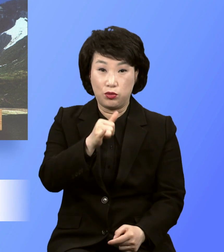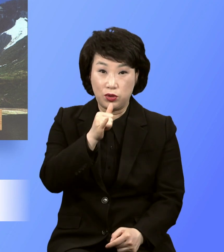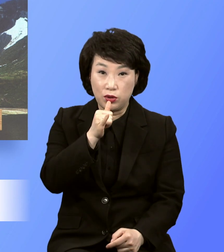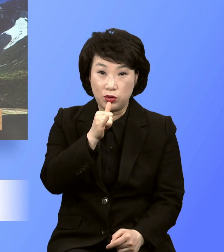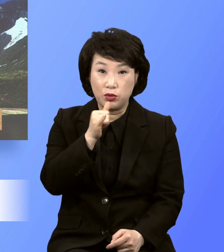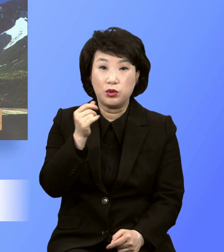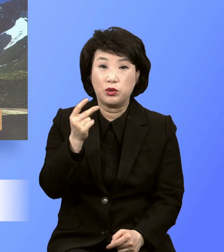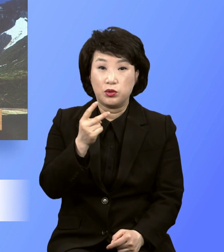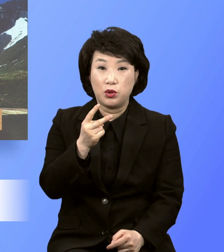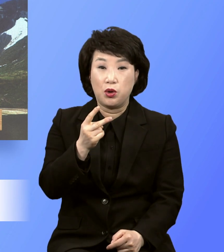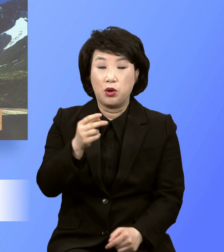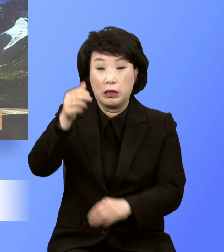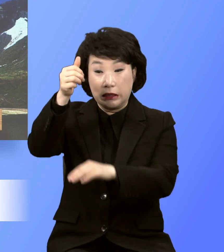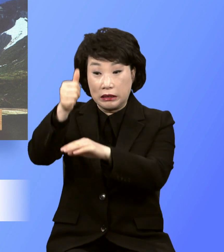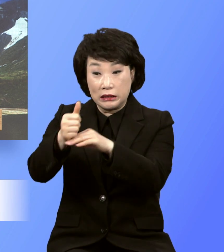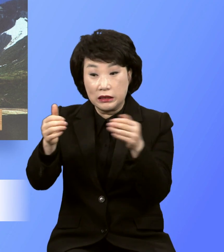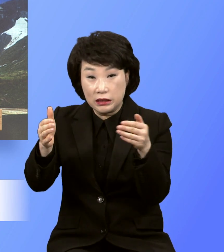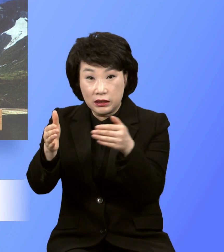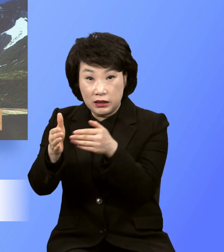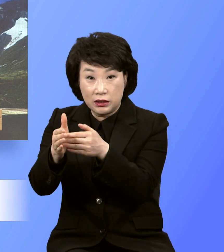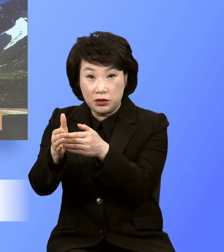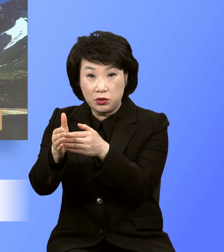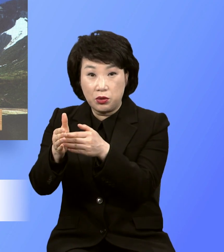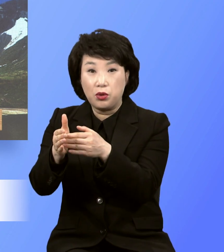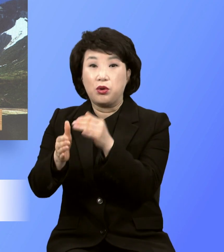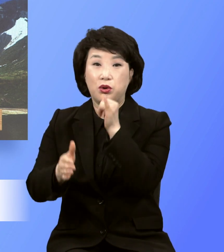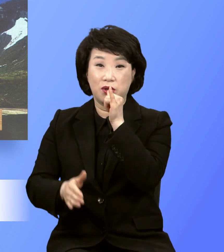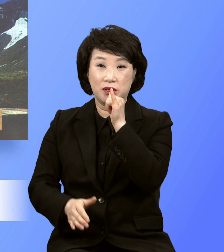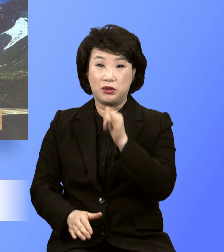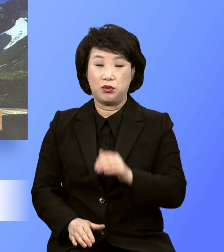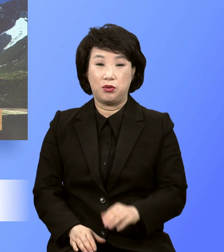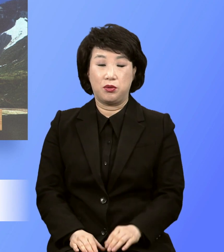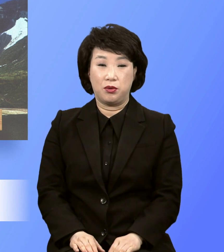그리고 끝도 맺으시고